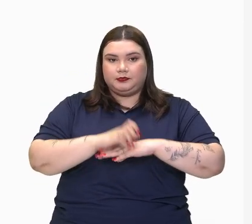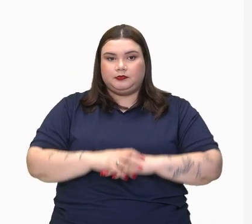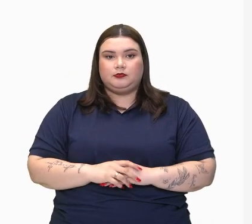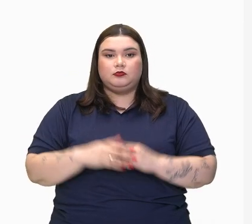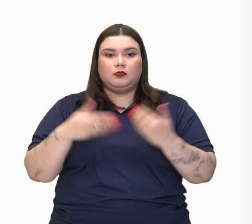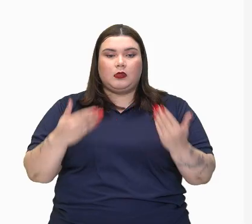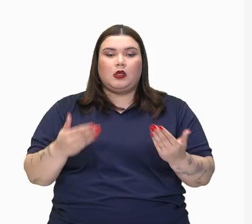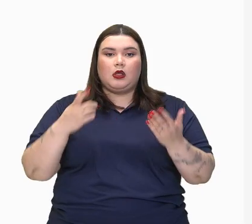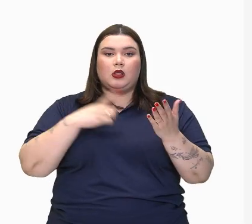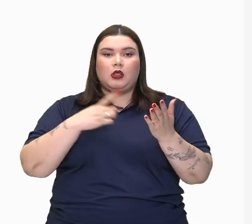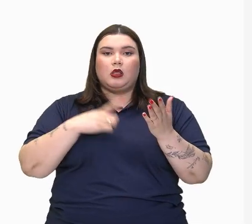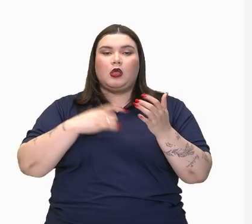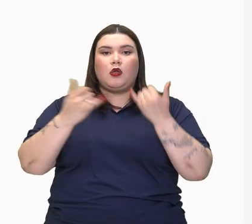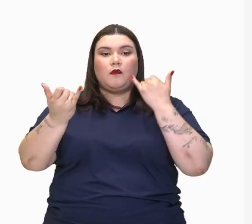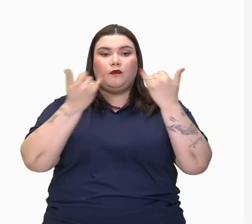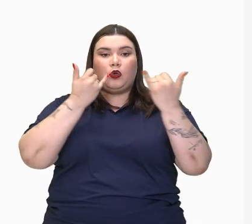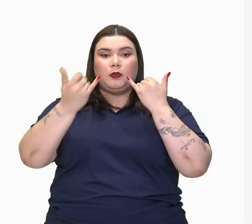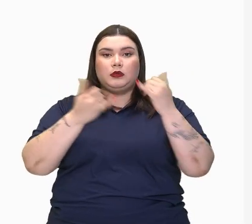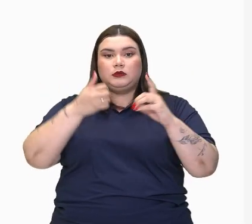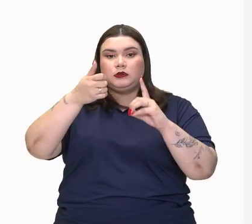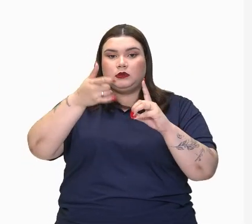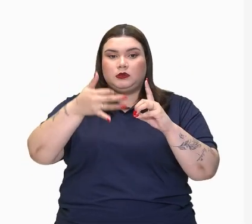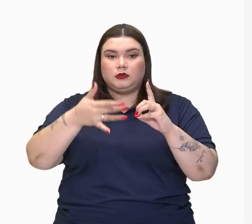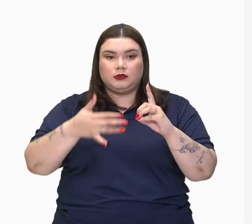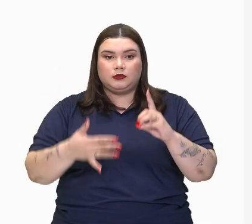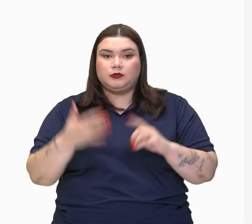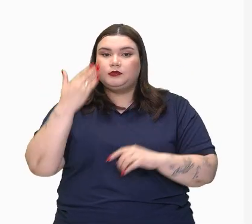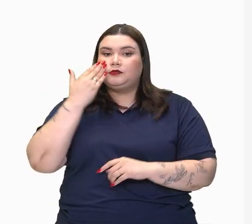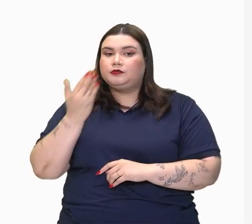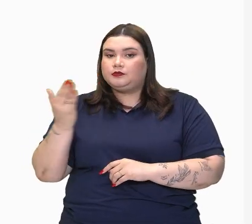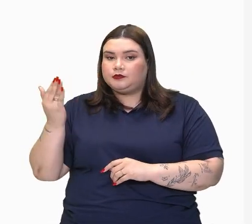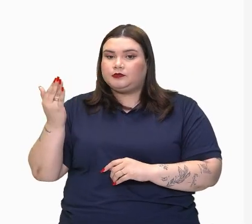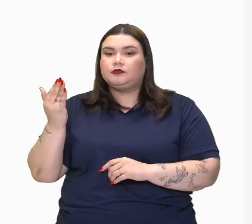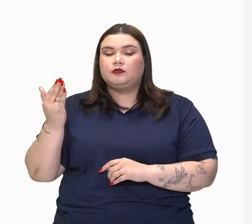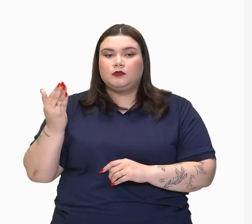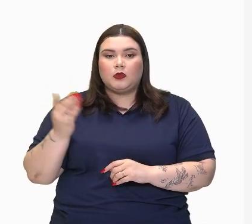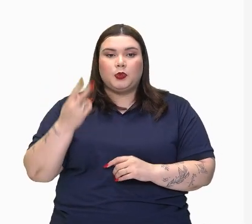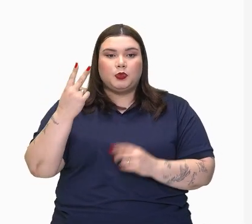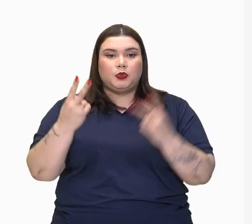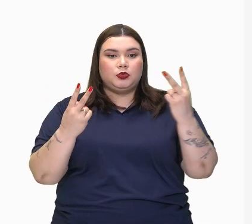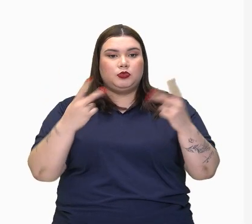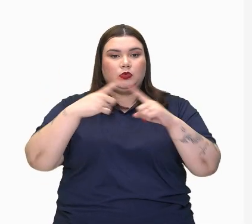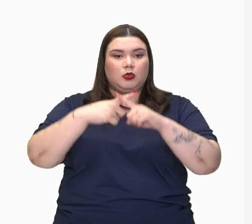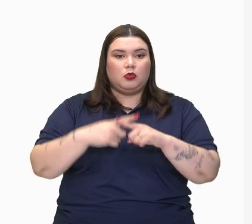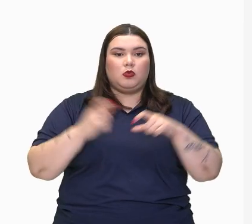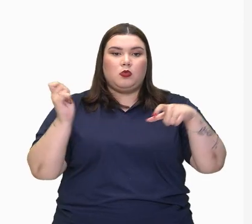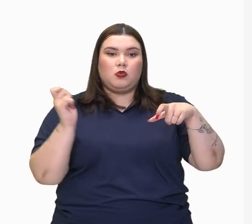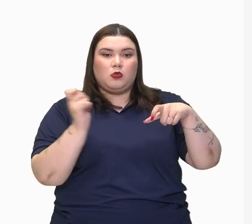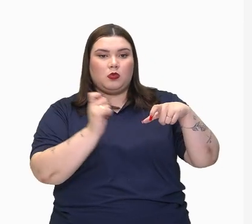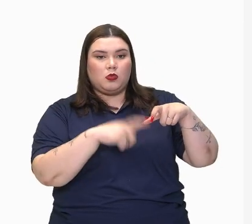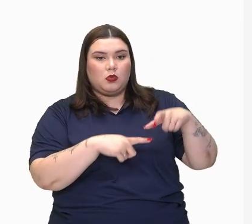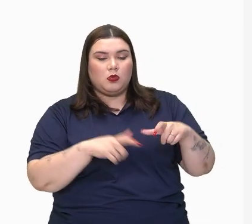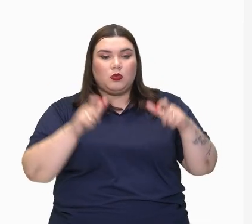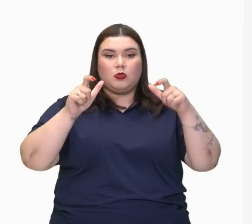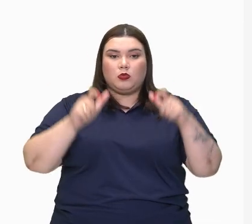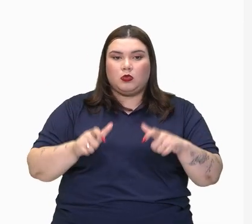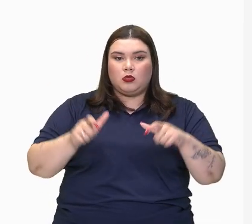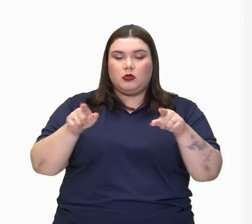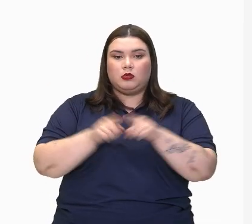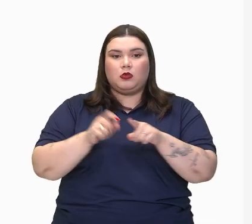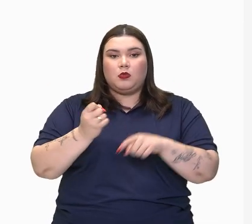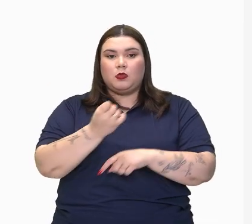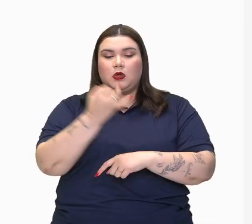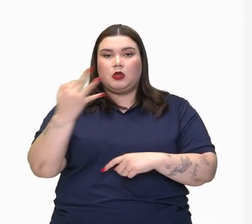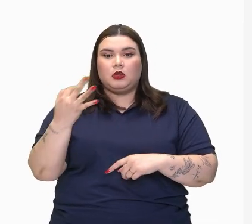E aí existem algumas descrições, ficha técnica, né? 2-2, os gols, o local e o